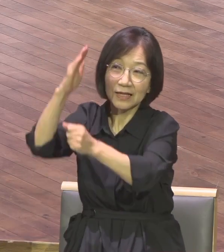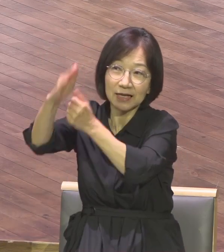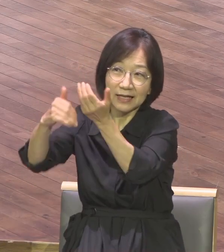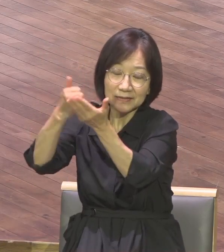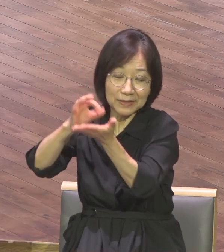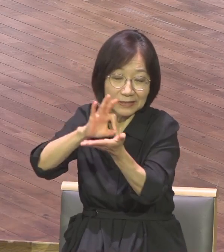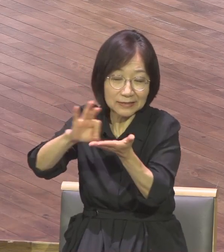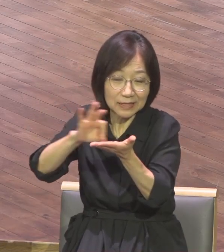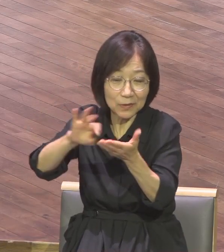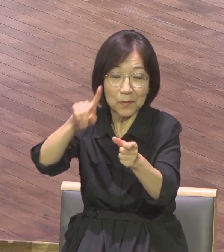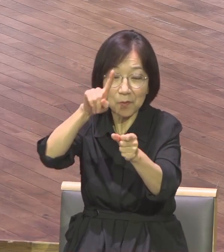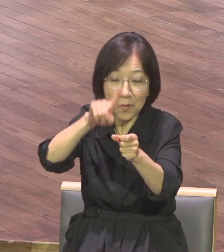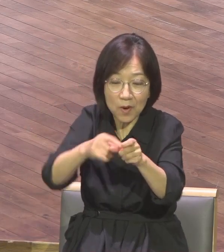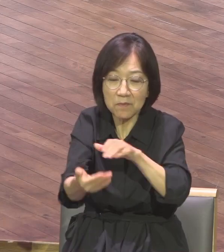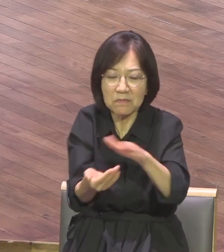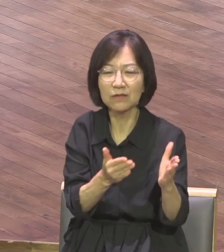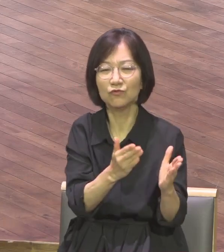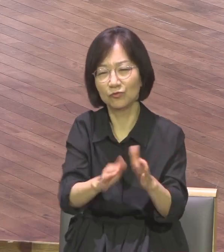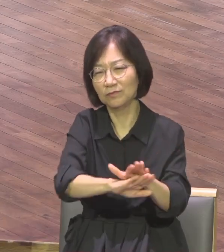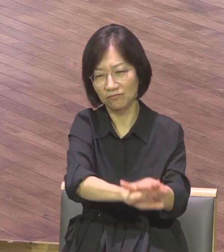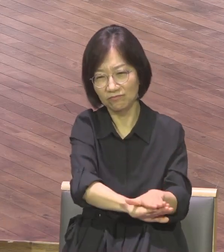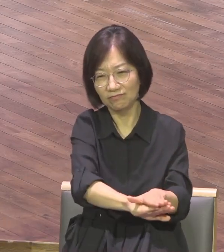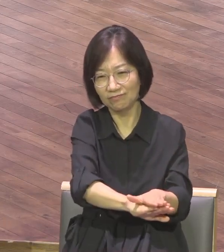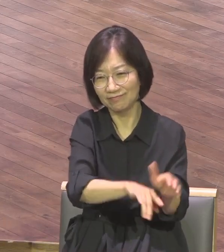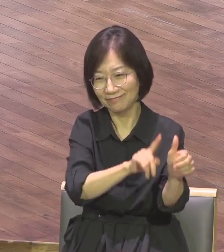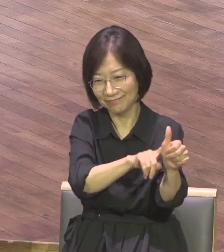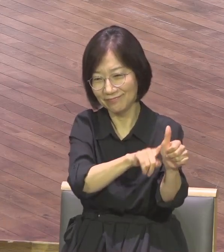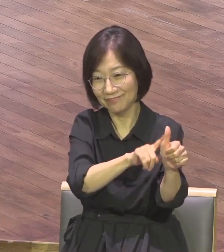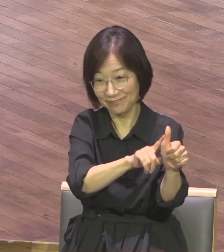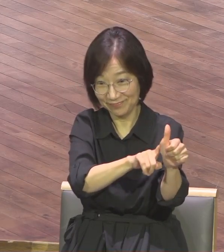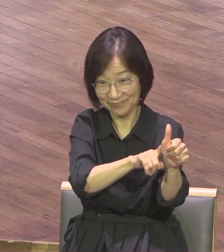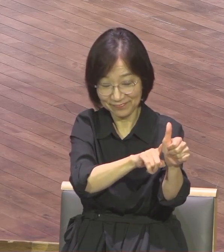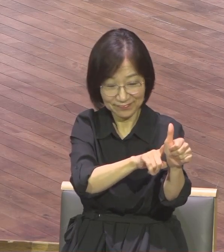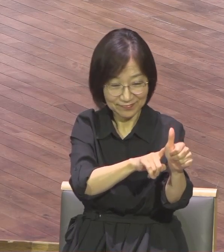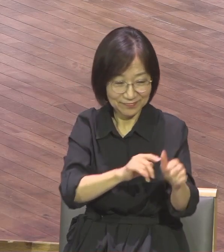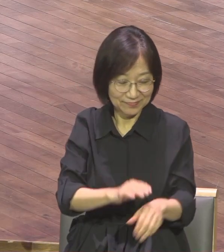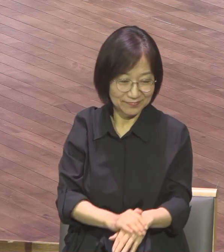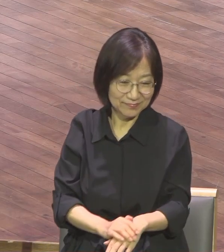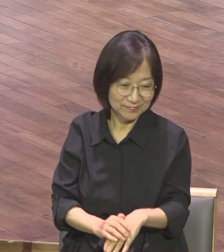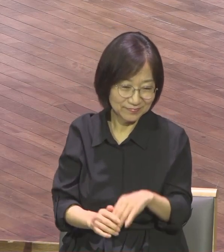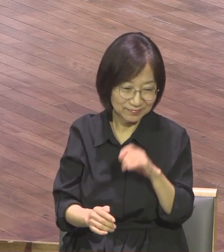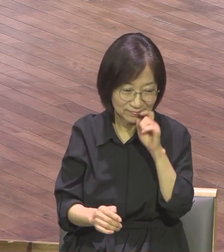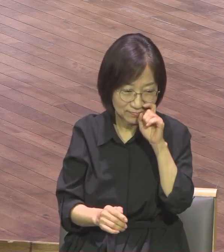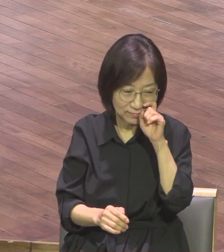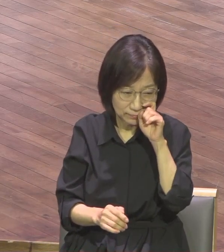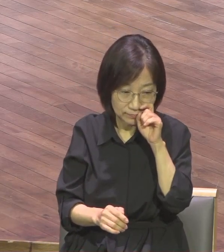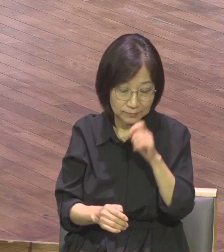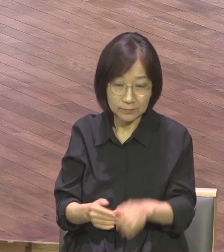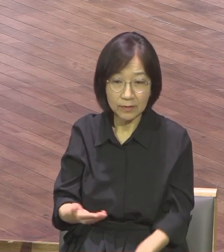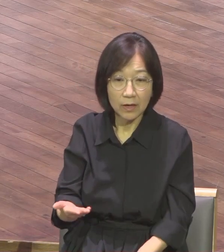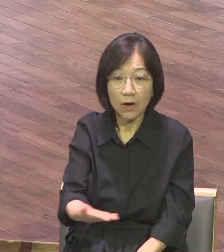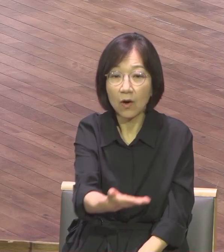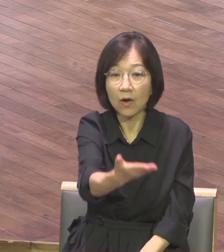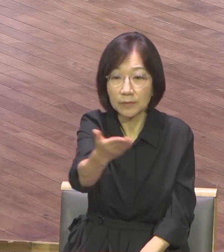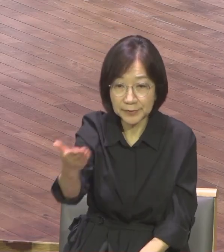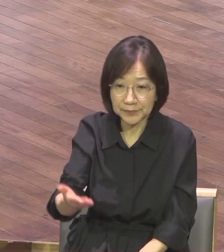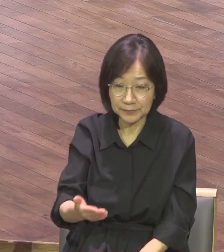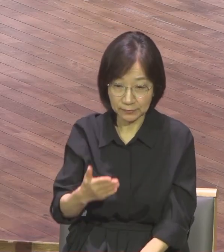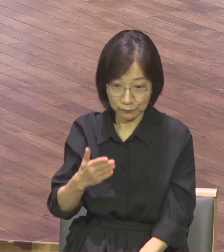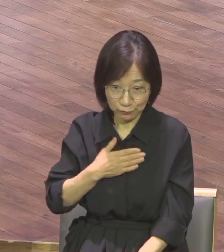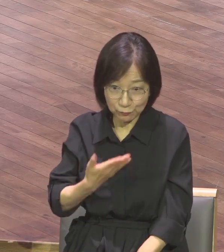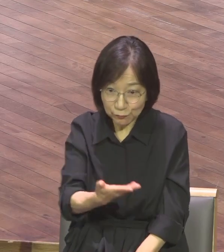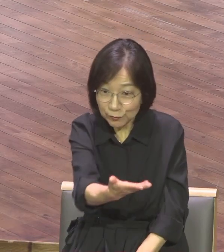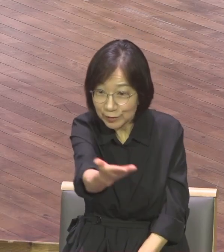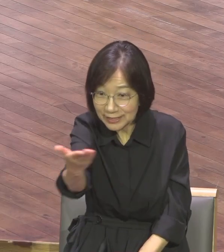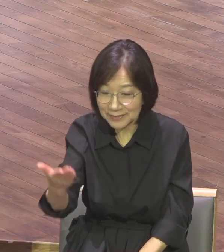위해서 준비해 놓으셨다는 것입니다. 우리 모두는 크게 두 가지의 택함 받은 은혜를 체험해야 합니다.